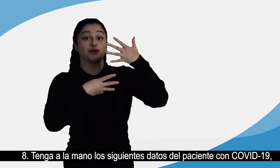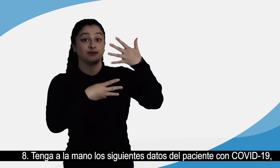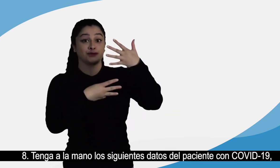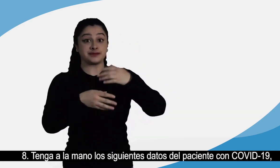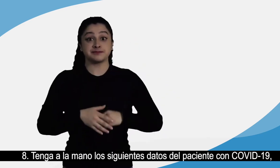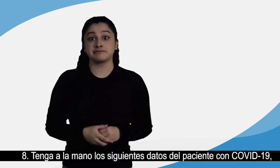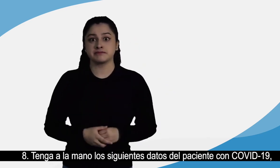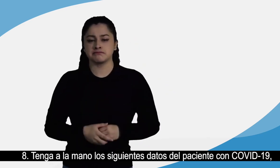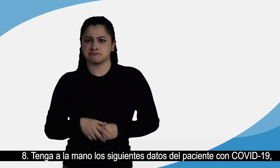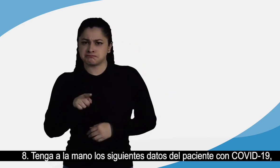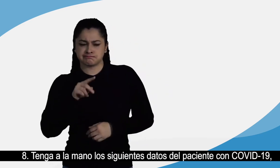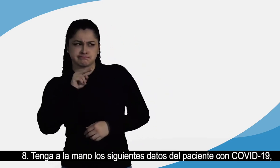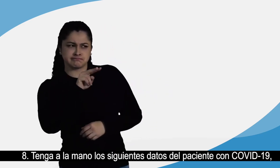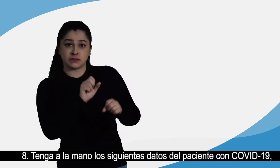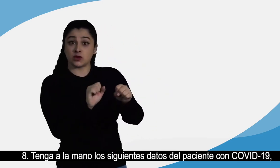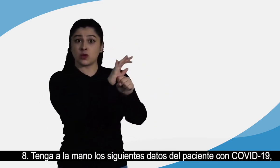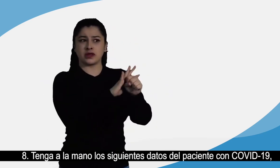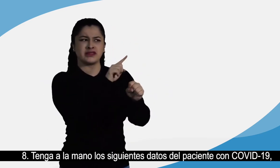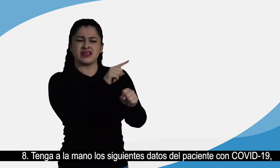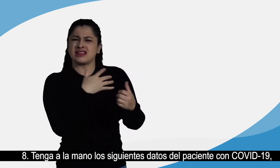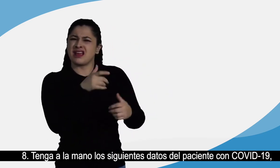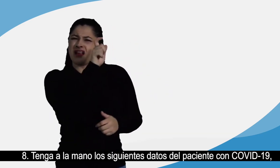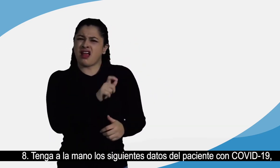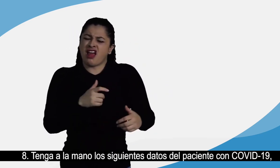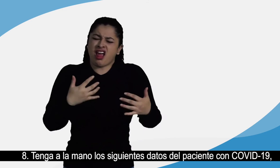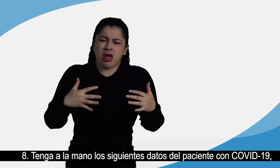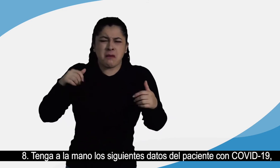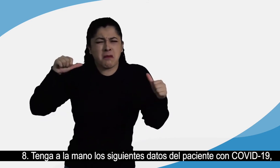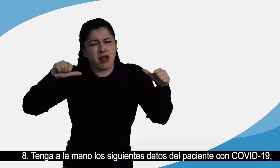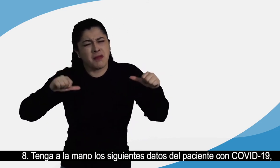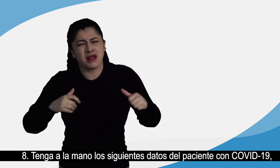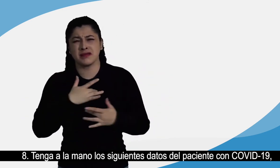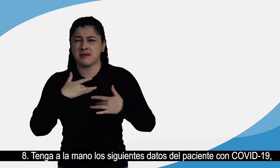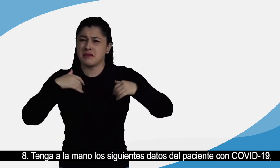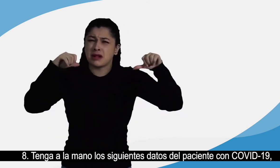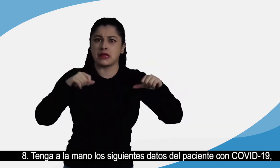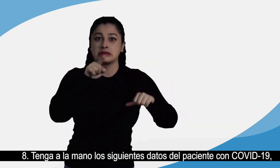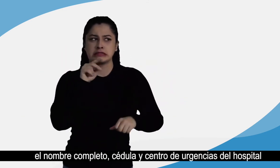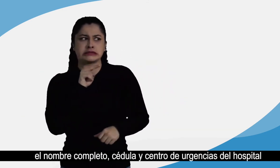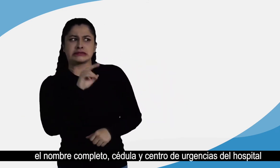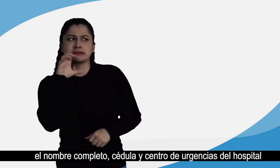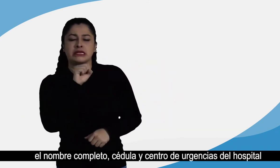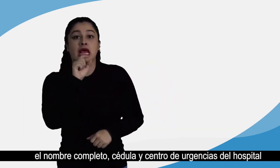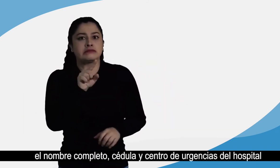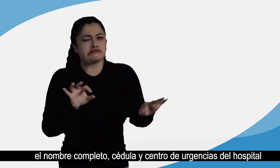8. Tenga a la mano los siguientes datos del paciente con COVID-19 El nombre completo,